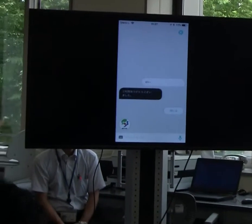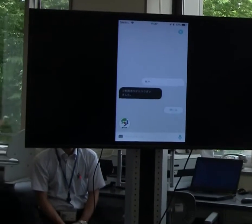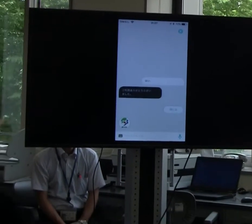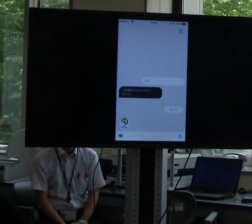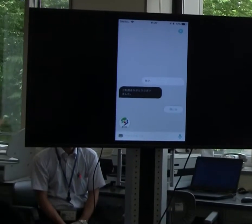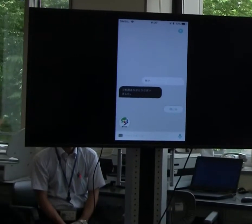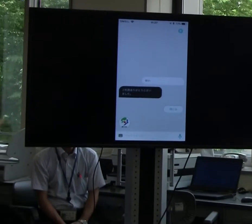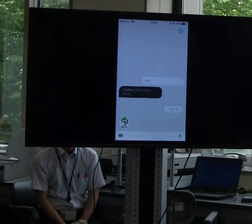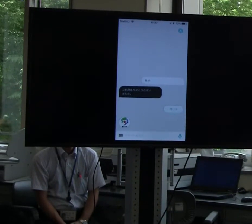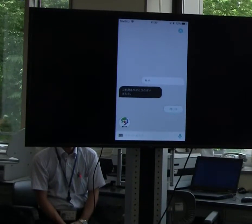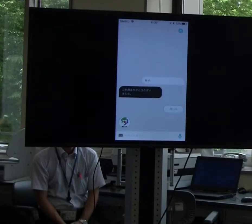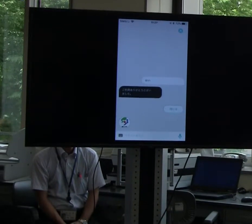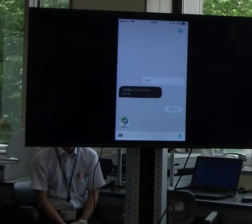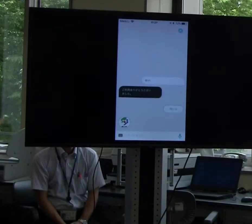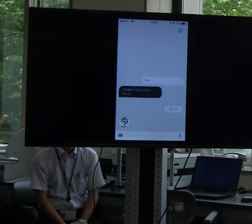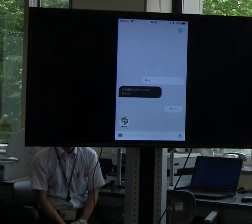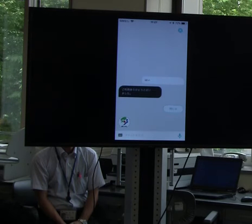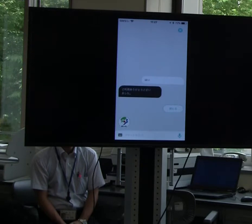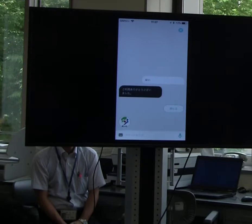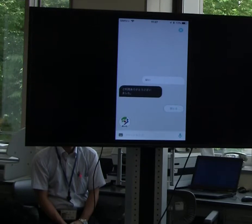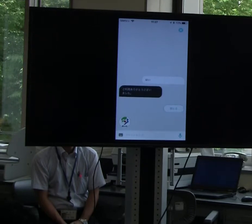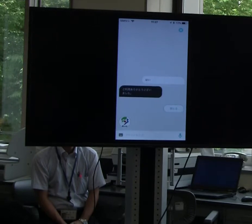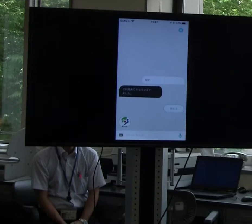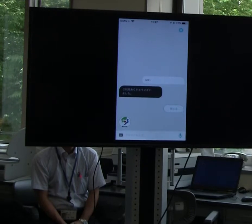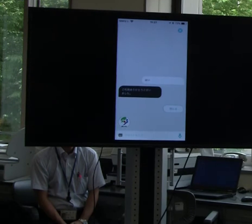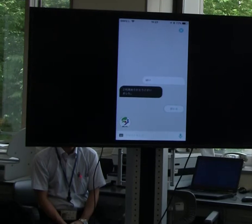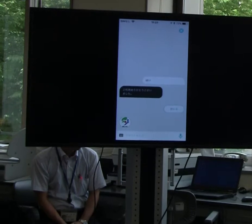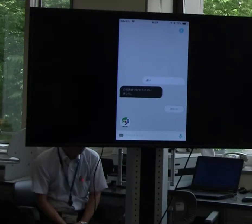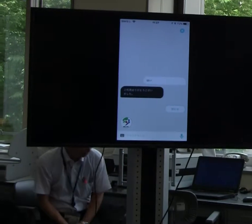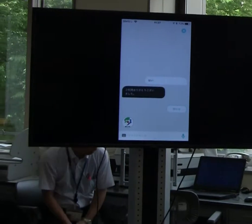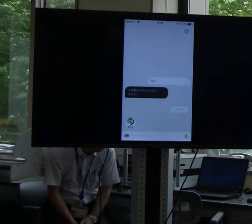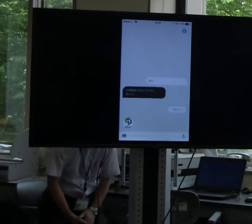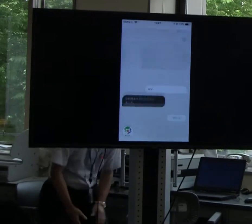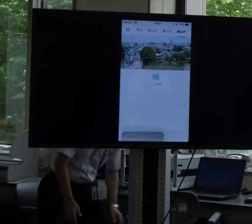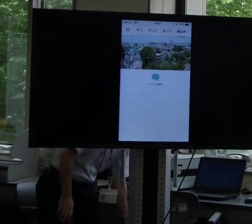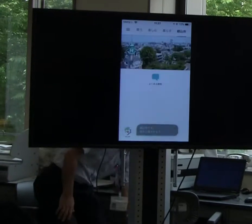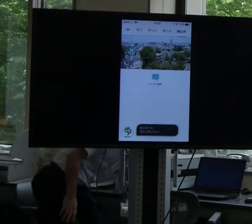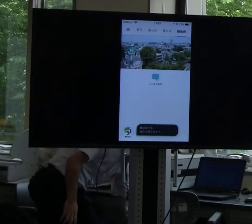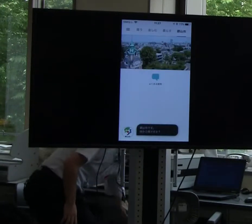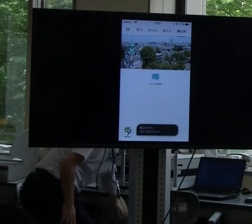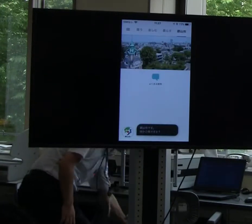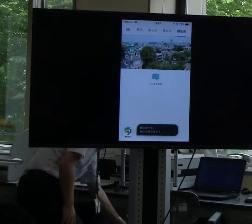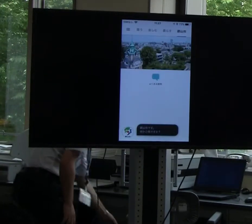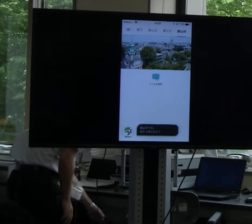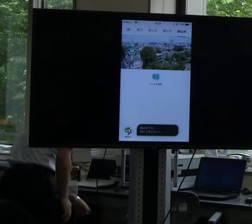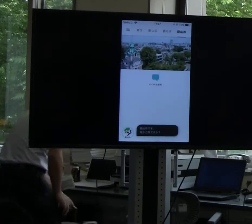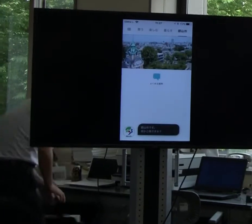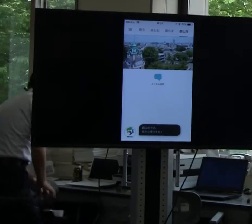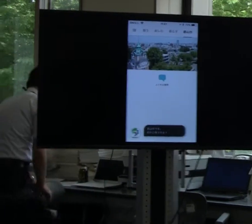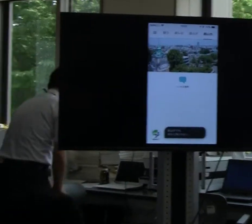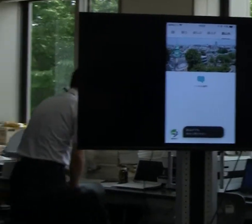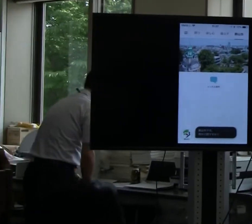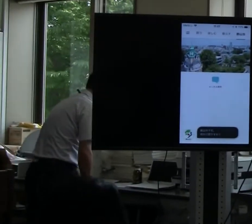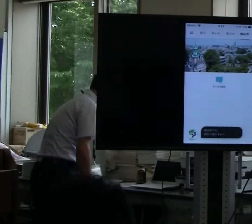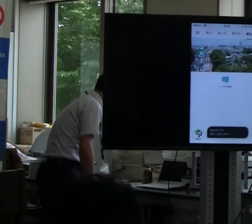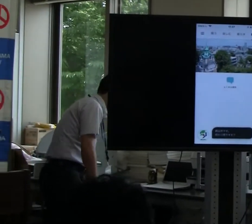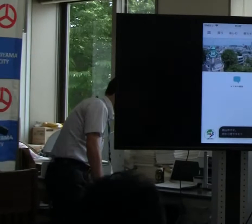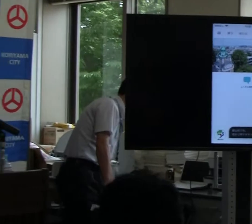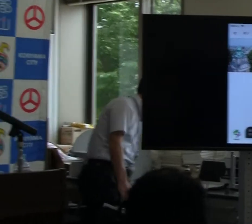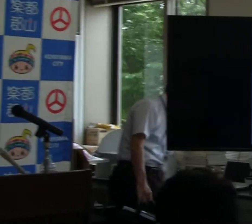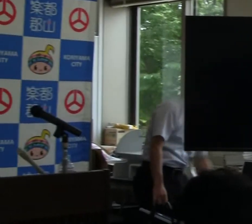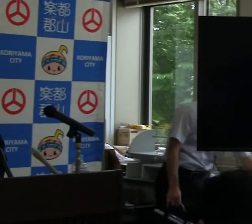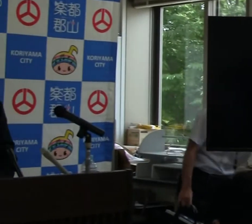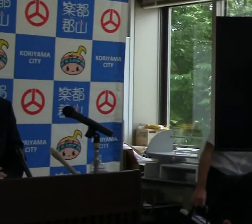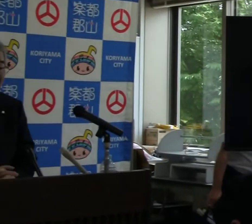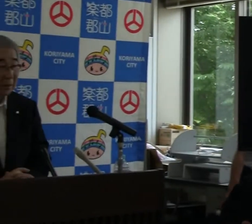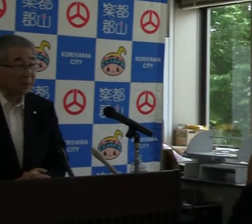用いただければということで考えております。以上です。 はい、ありがとうございました。こうした資金